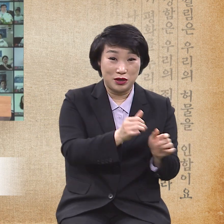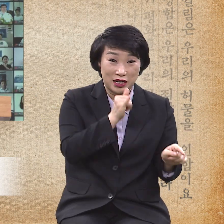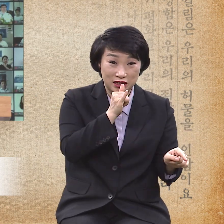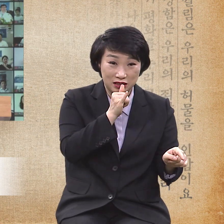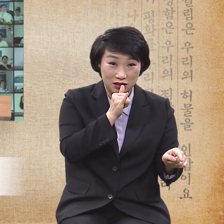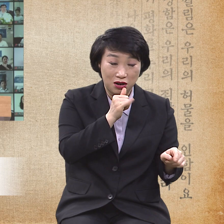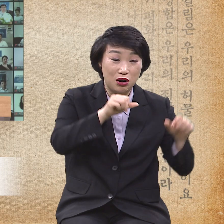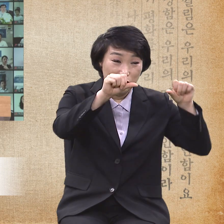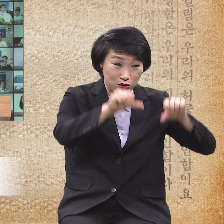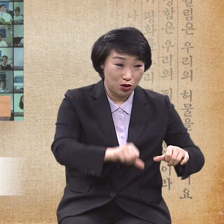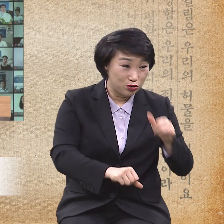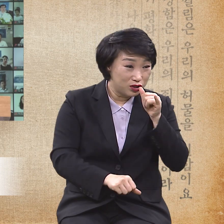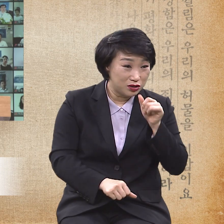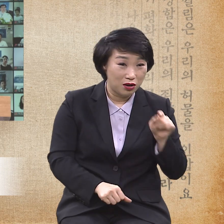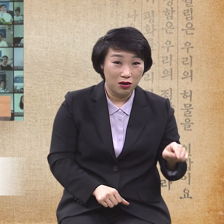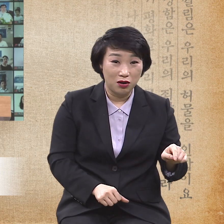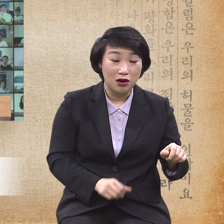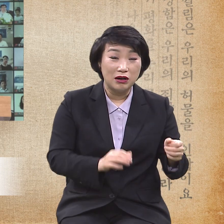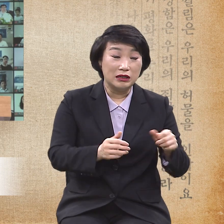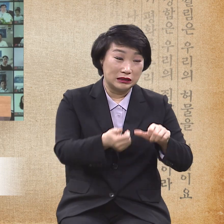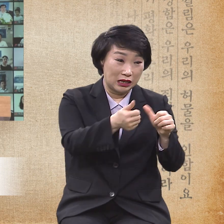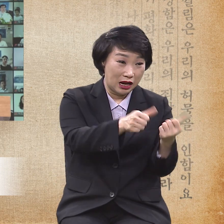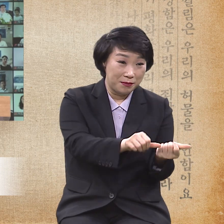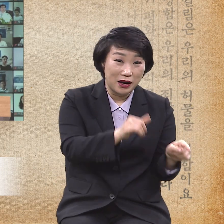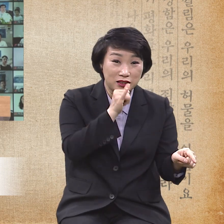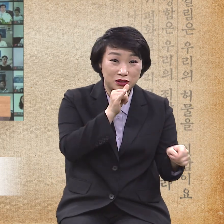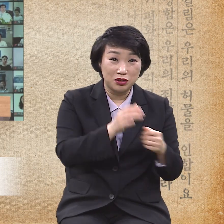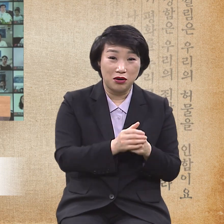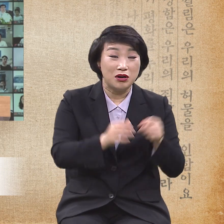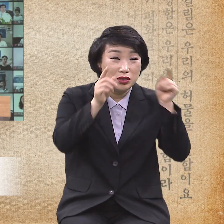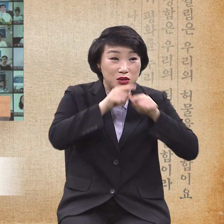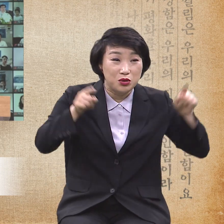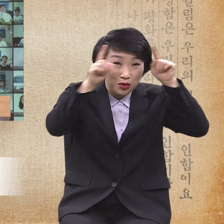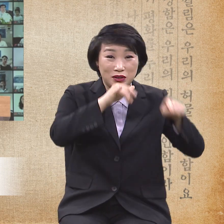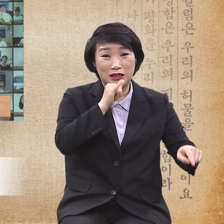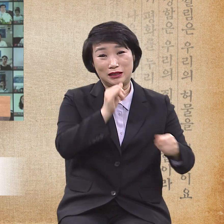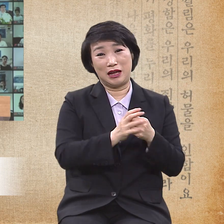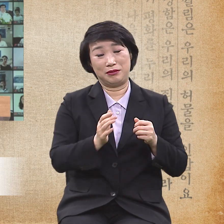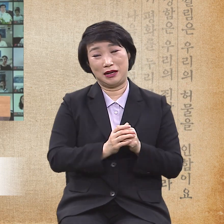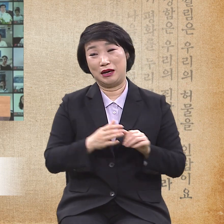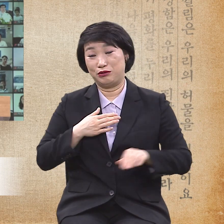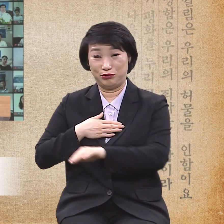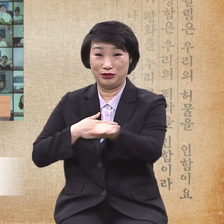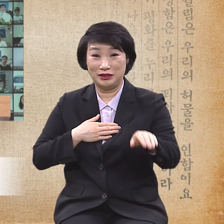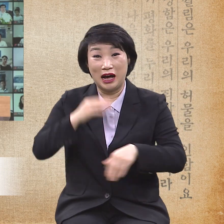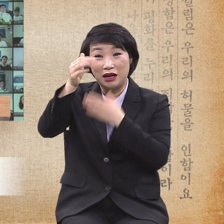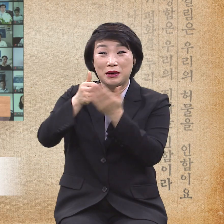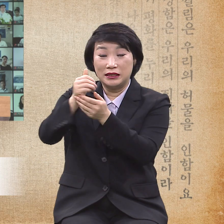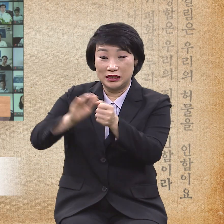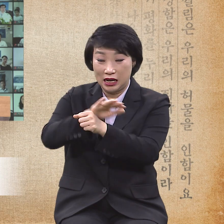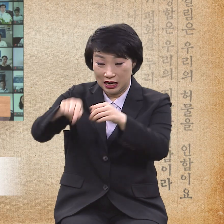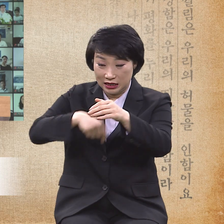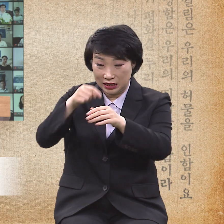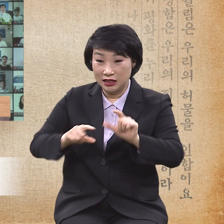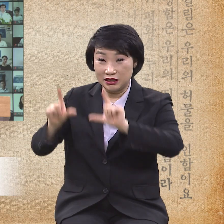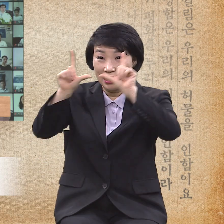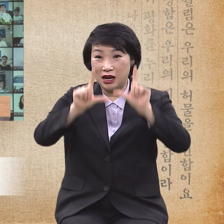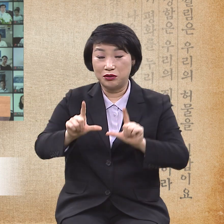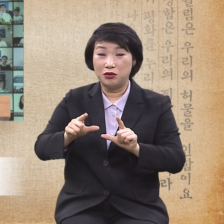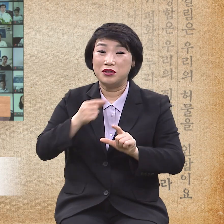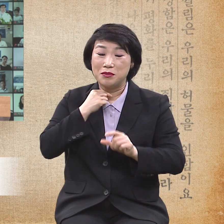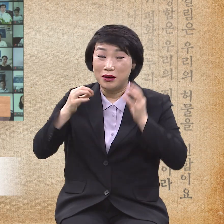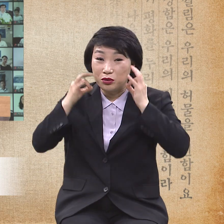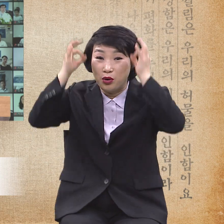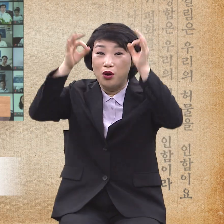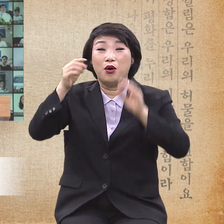있고 저주가 있고 사망이 있고 지옥이 있으니, 우리는 하나님의 사랑 안에 살려고 몸부림치는